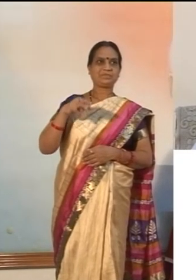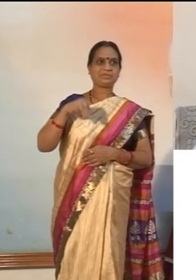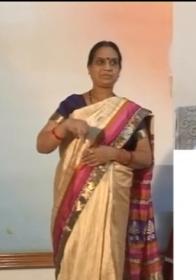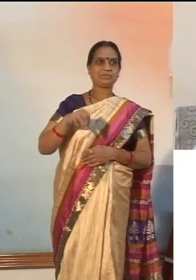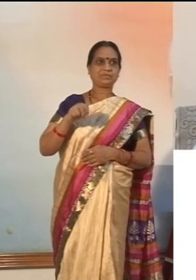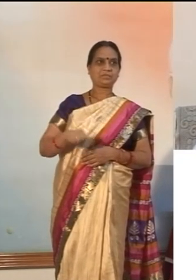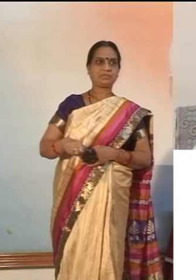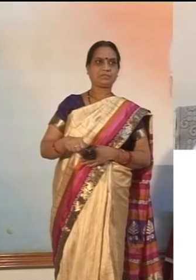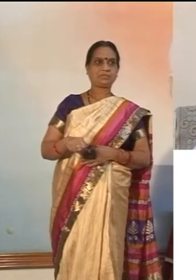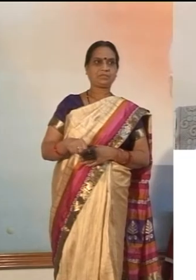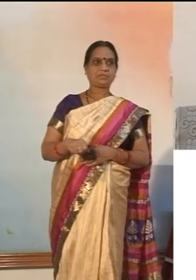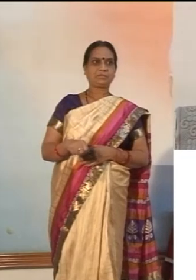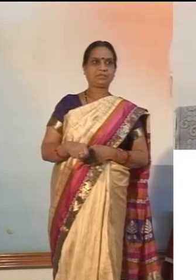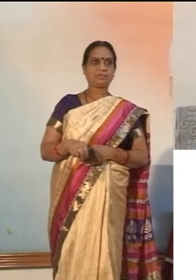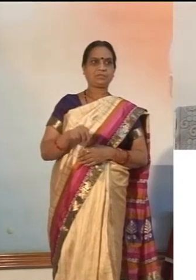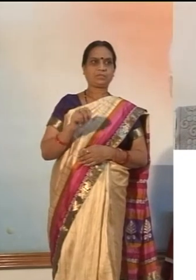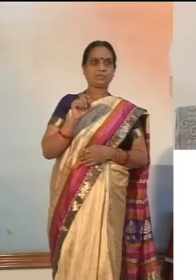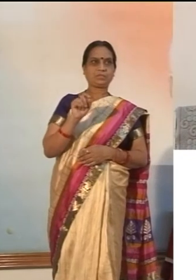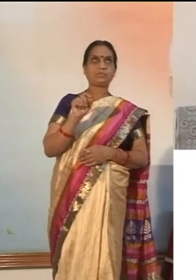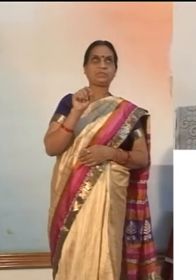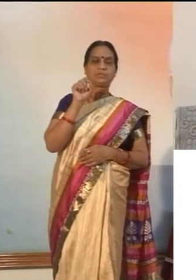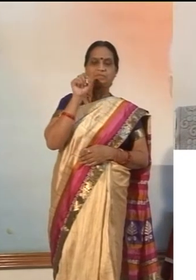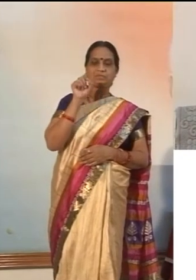वो ज्योति बिंदु स्वरूप है।